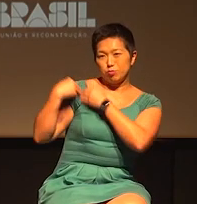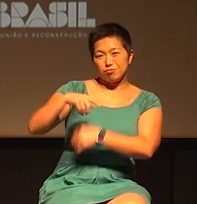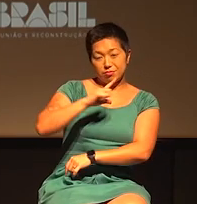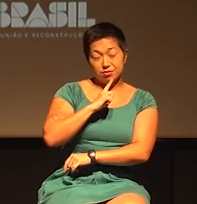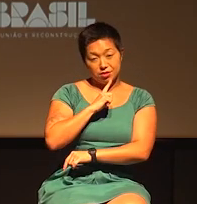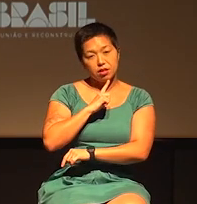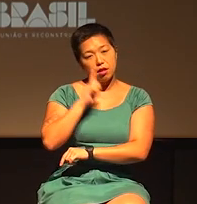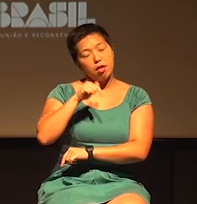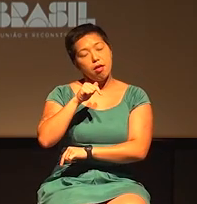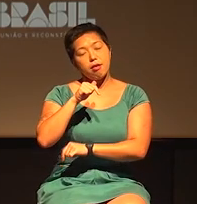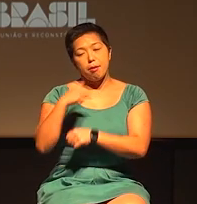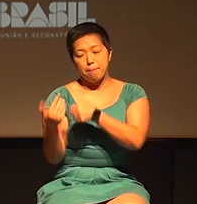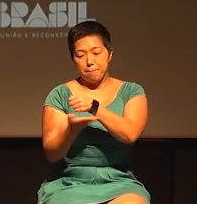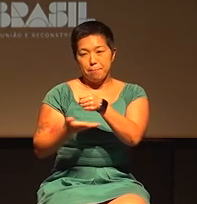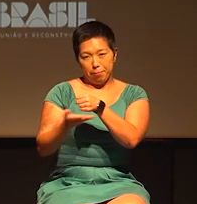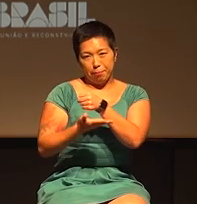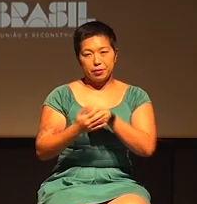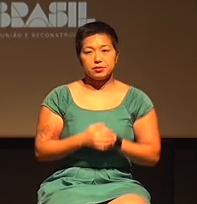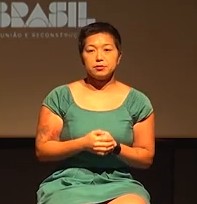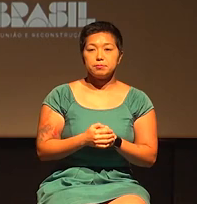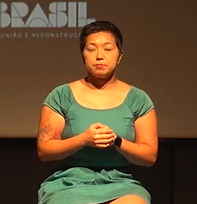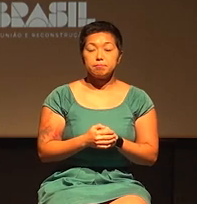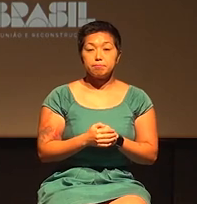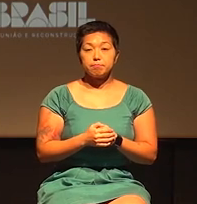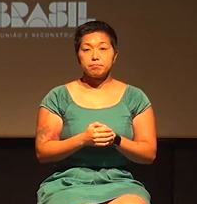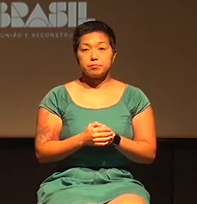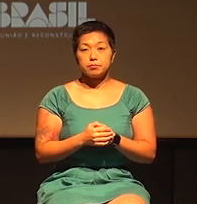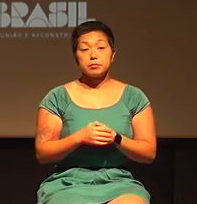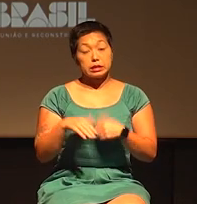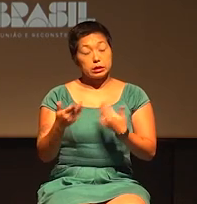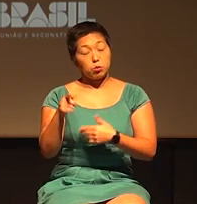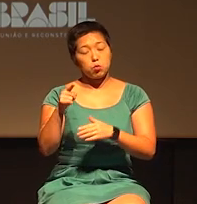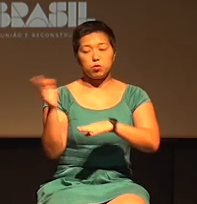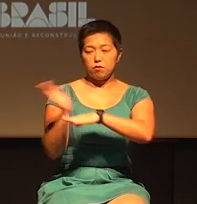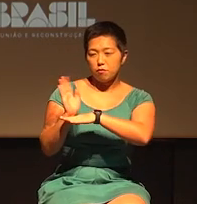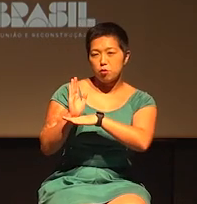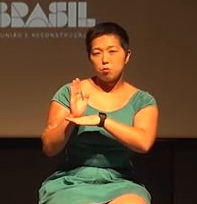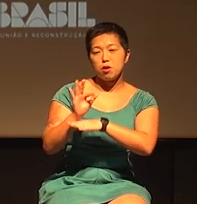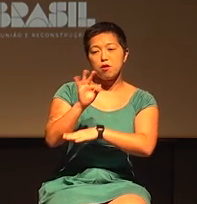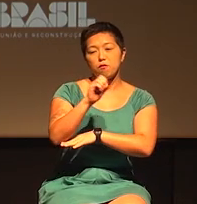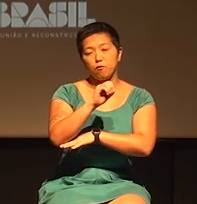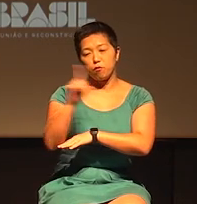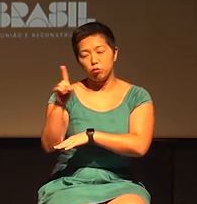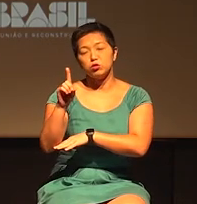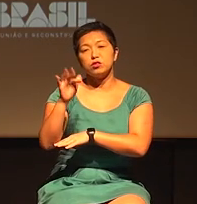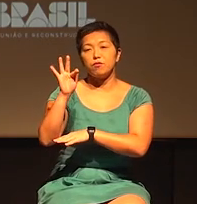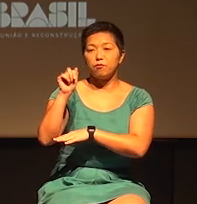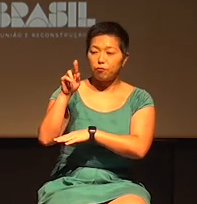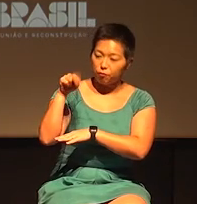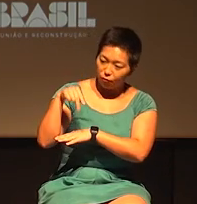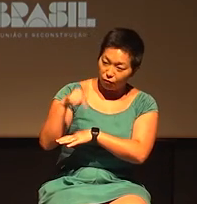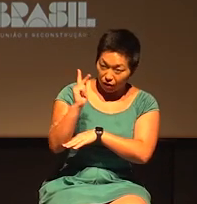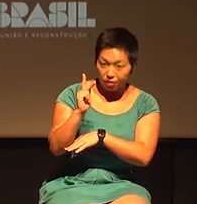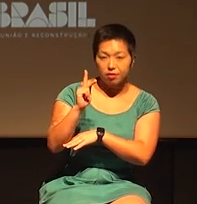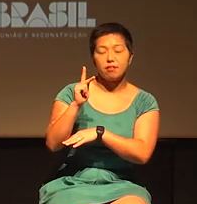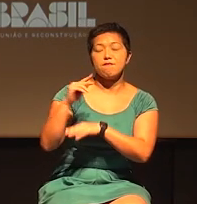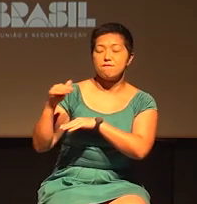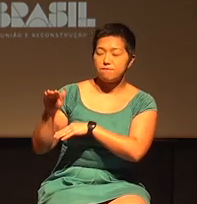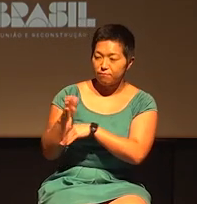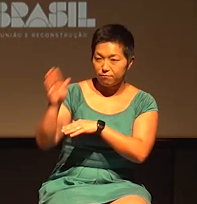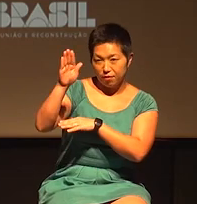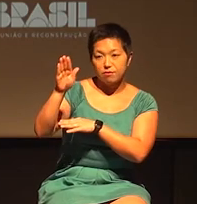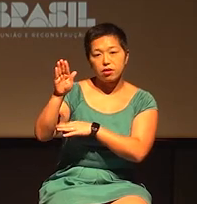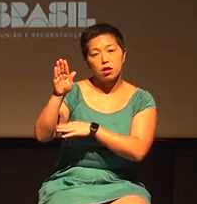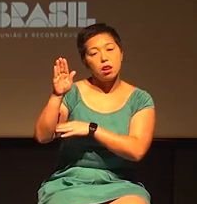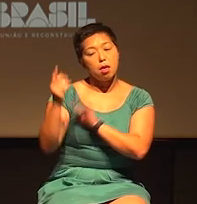é uma é um dos pilares né e o food funk favela eu acho que é muito mostrar